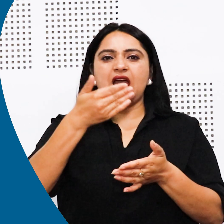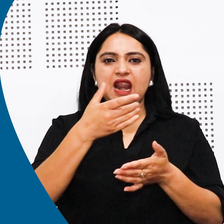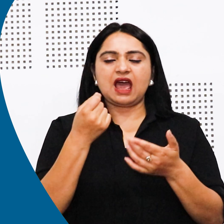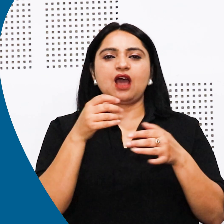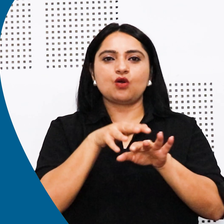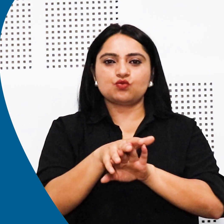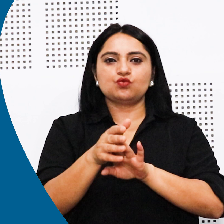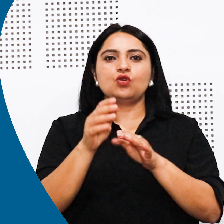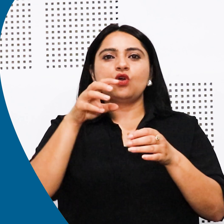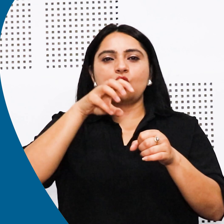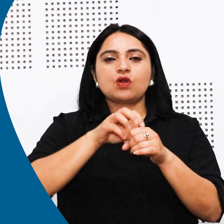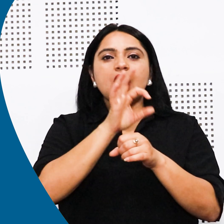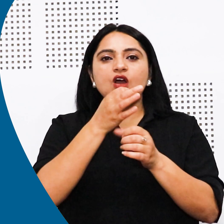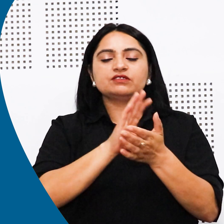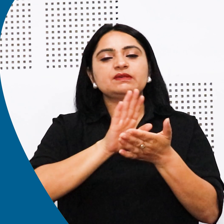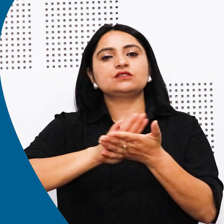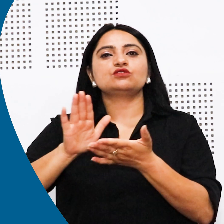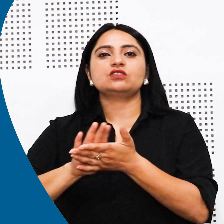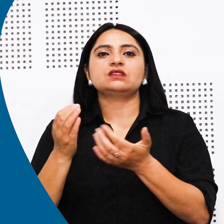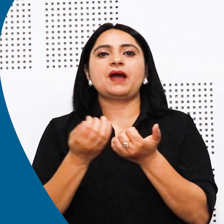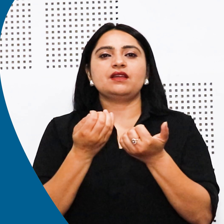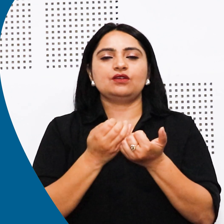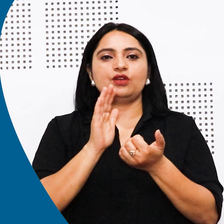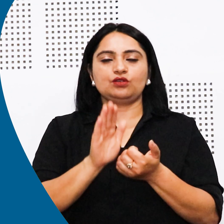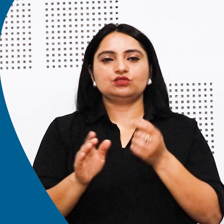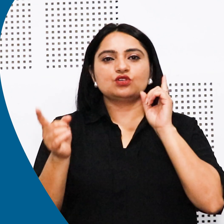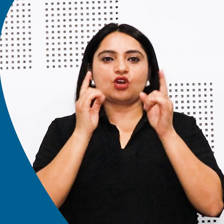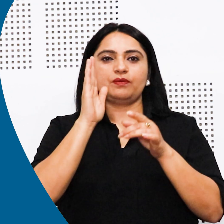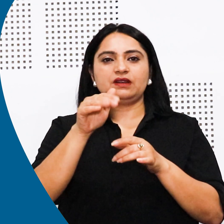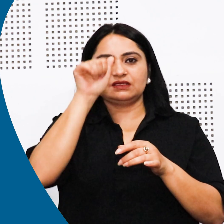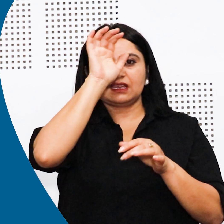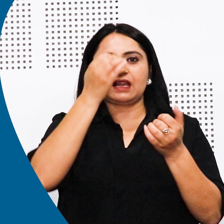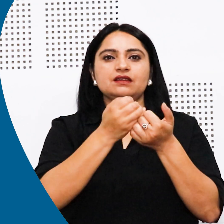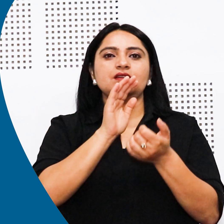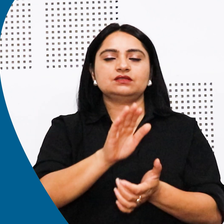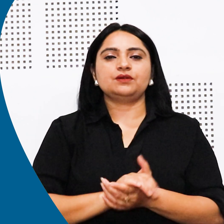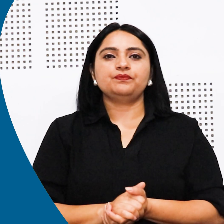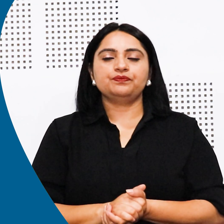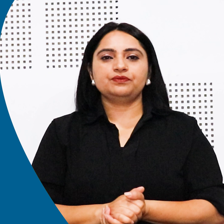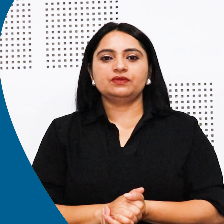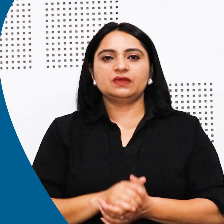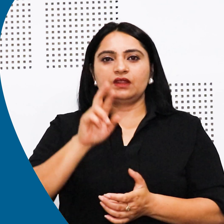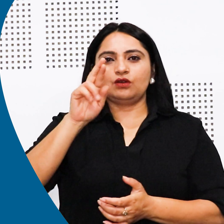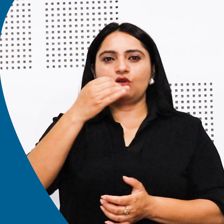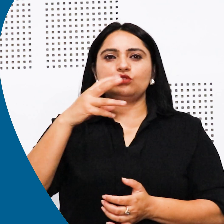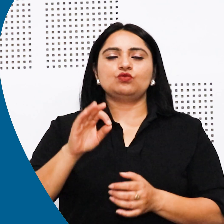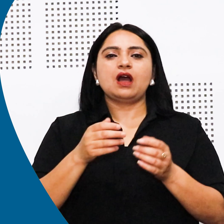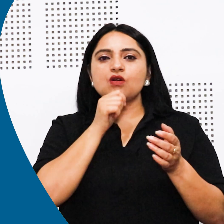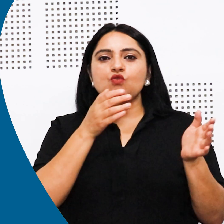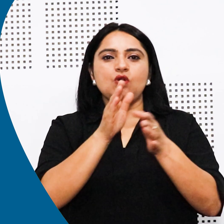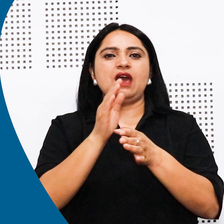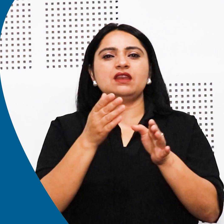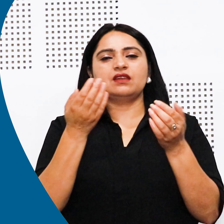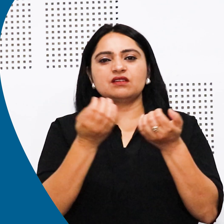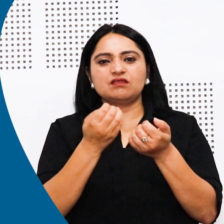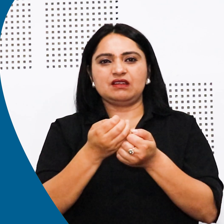वाडा कार्यालय मार्फत सरसफाई गरिएको नगरपालिकाले जनाएको छ। रतुवा मावा खोलाले